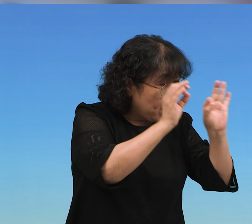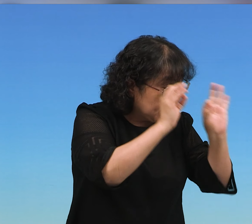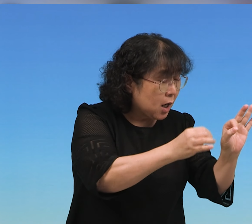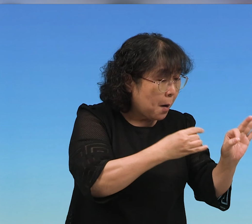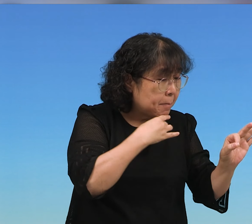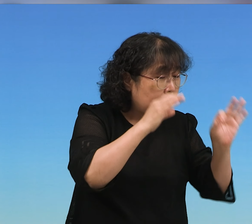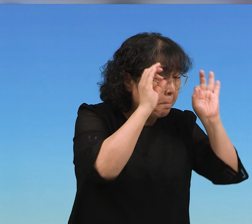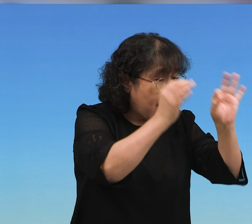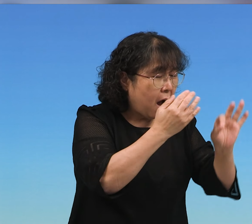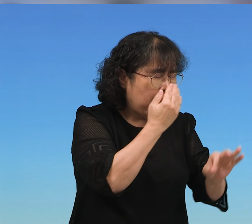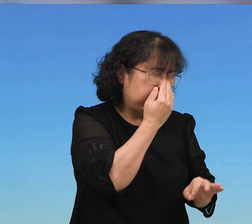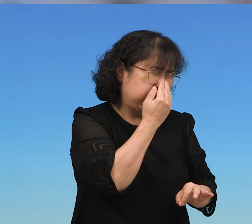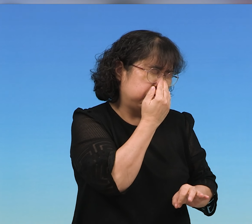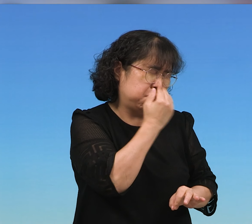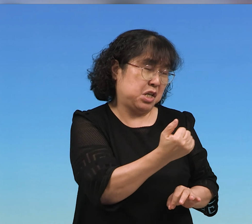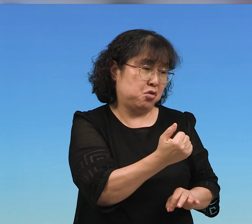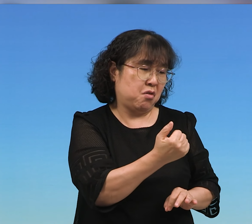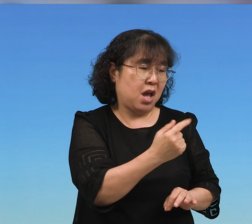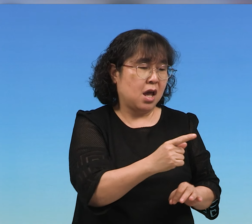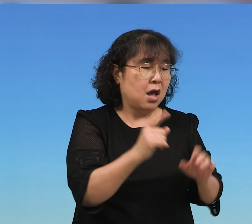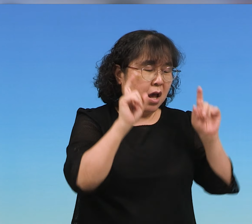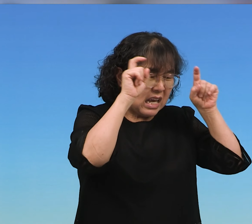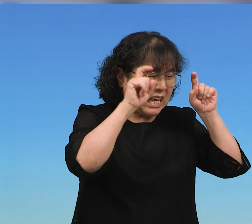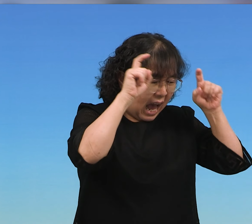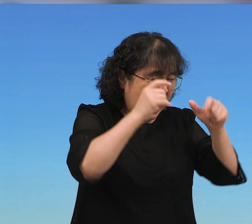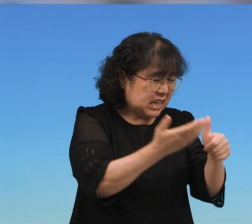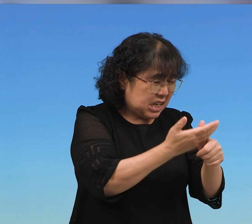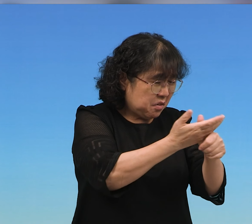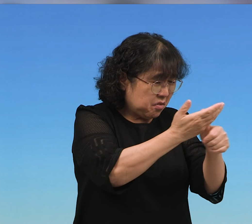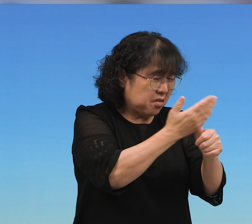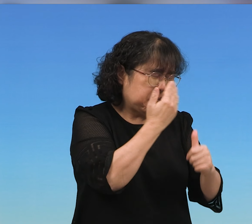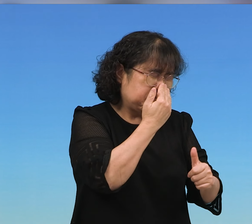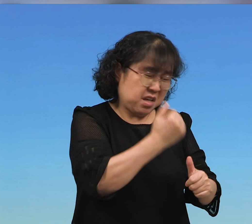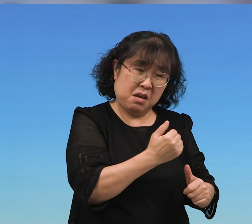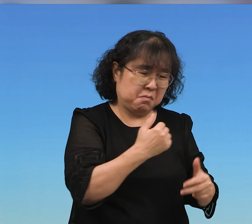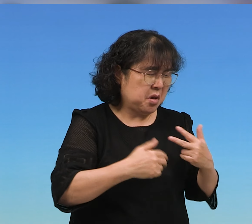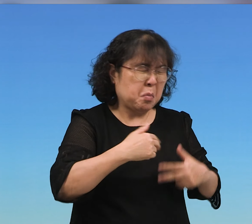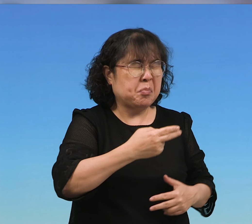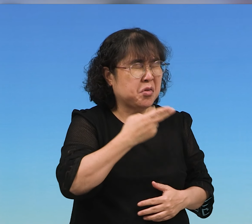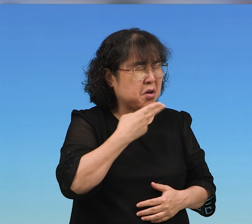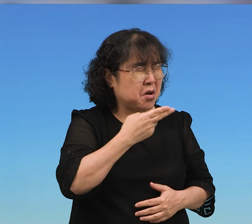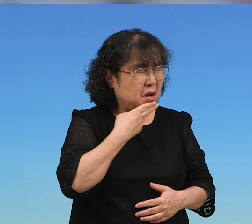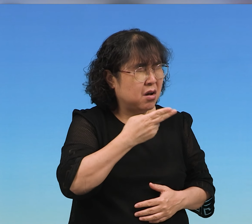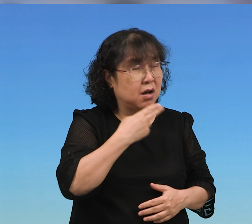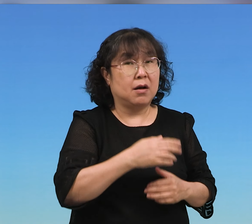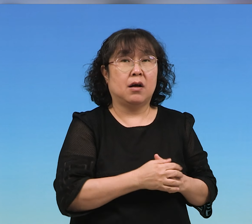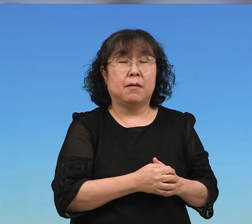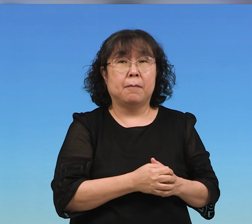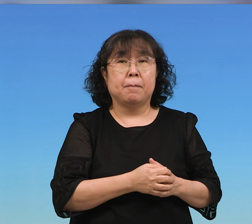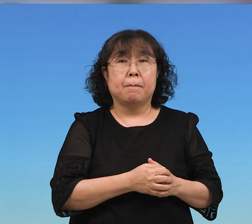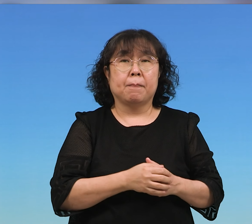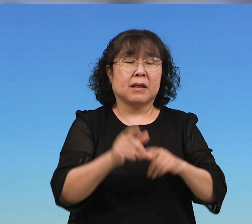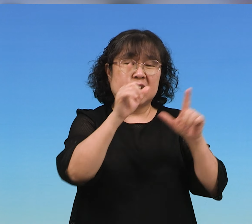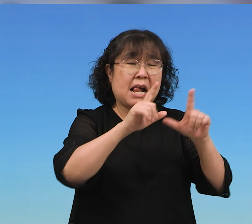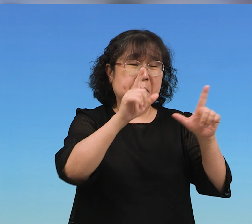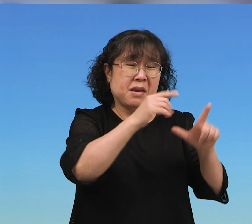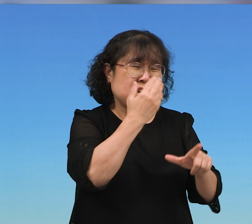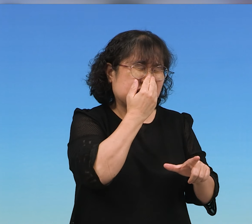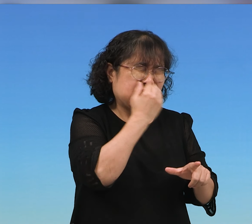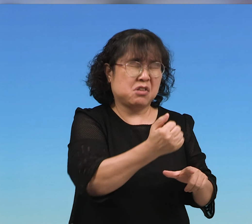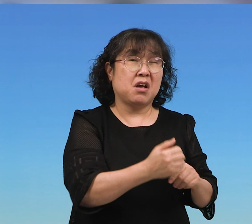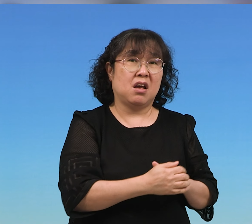그러니까 이 목동 입장에서 그게 자기 직장 아닙니까? 이 나머지 목동들은 눈에 보이는 것밖에 못